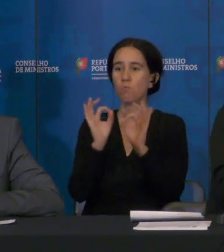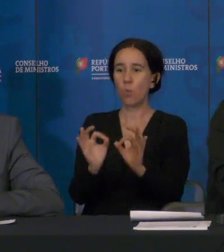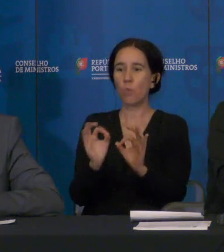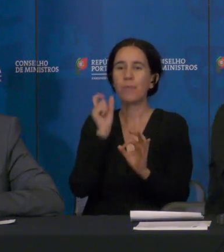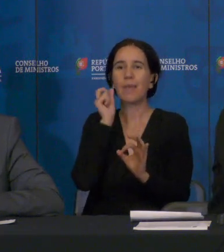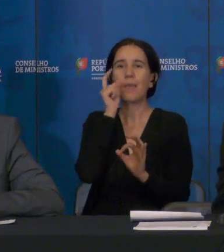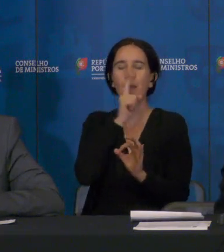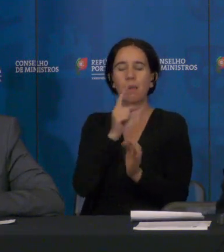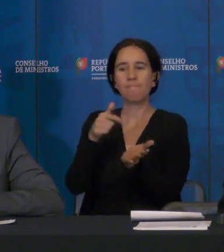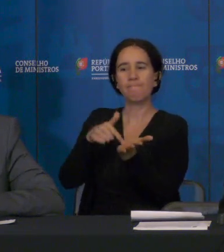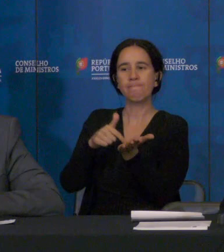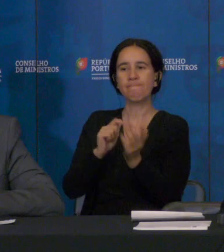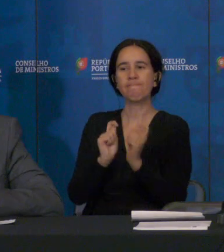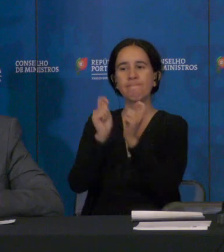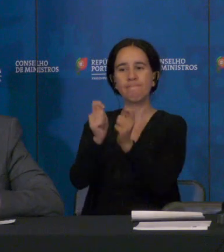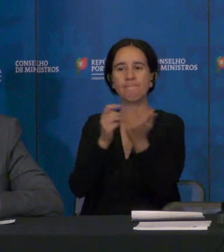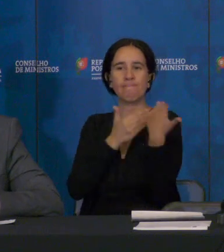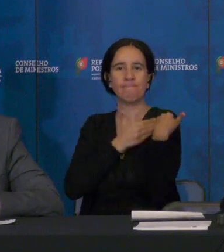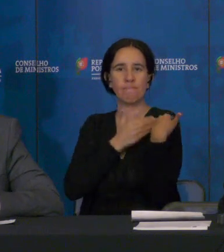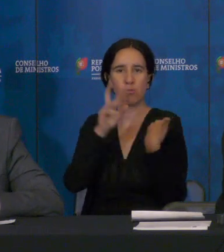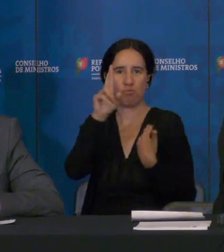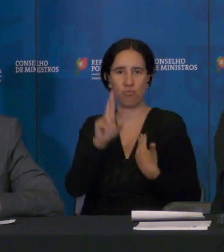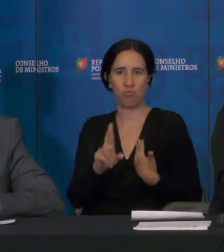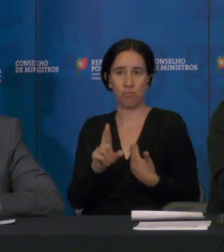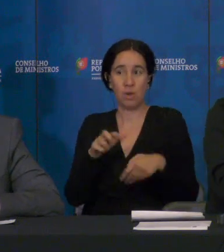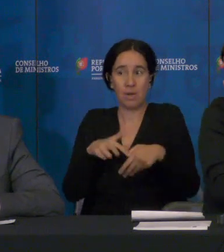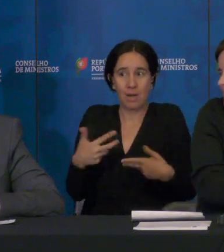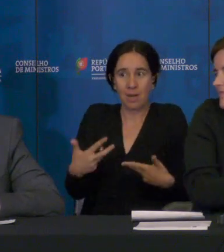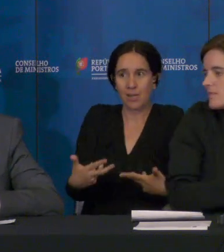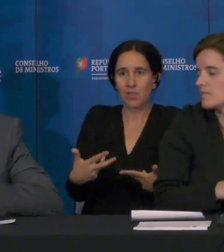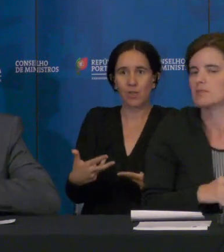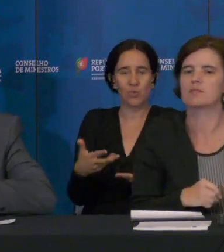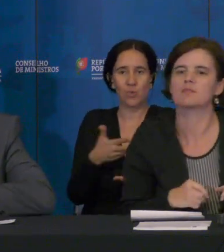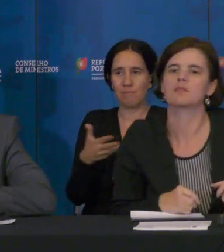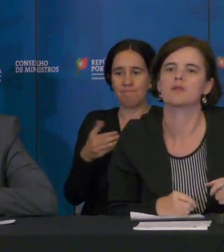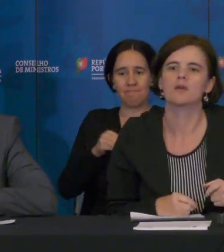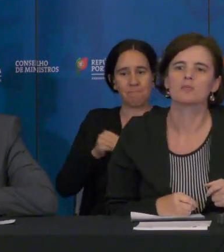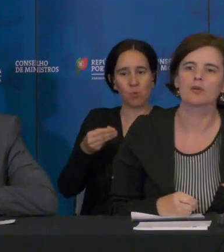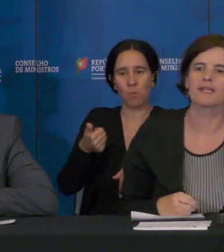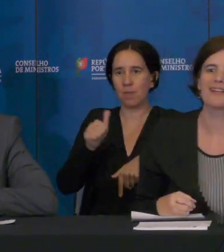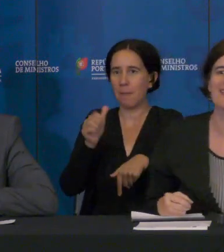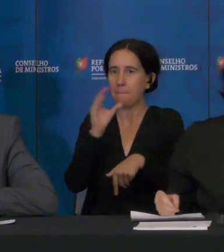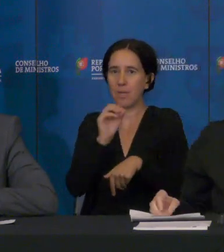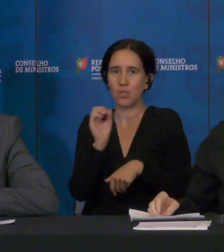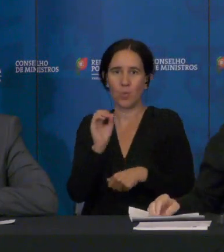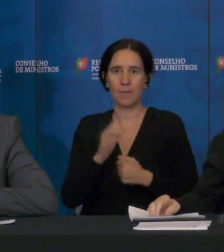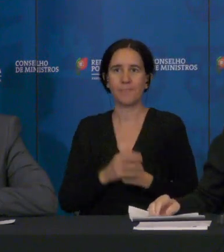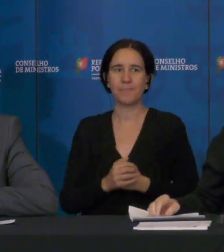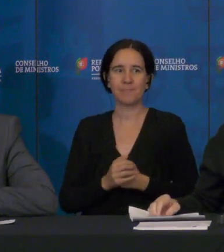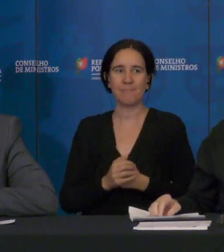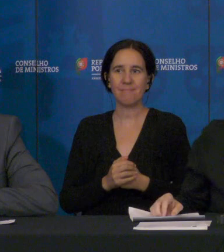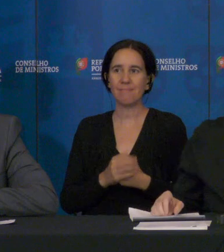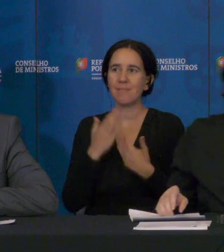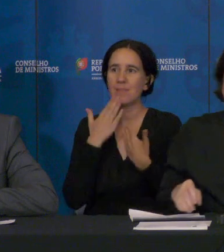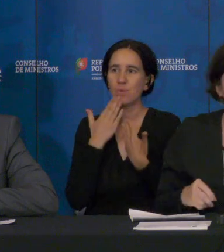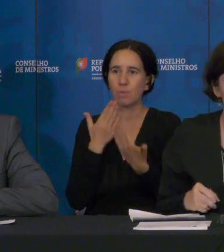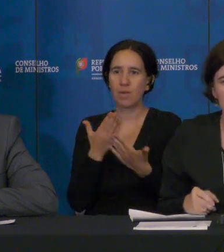quem é o credor desse valor. Nesta altura não tenho mais a comentar. Muito obrigada.